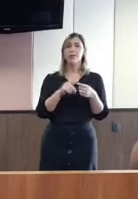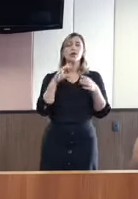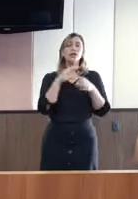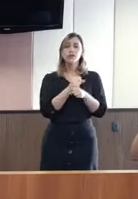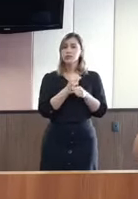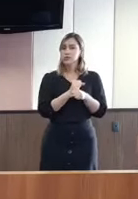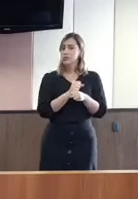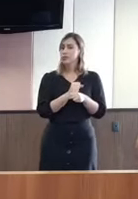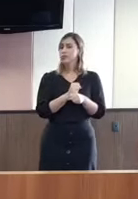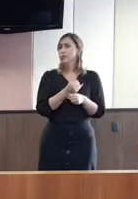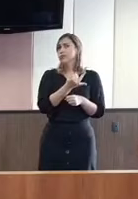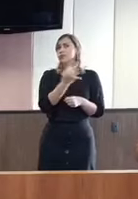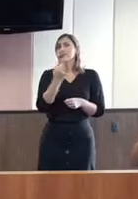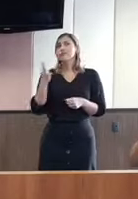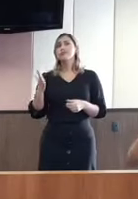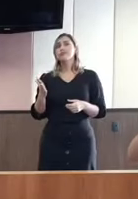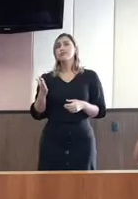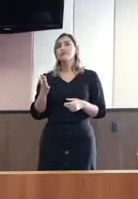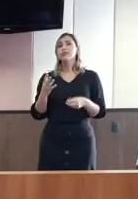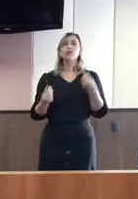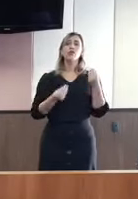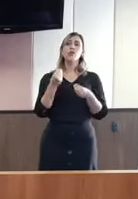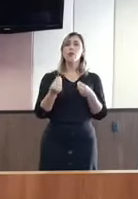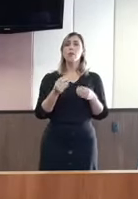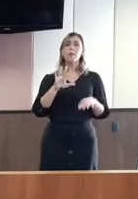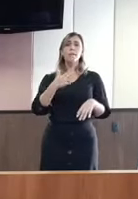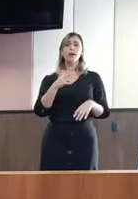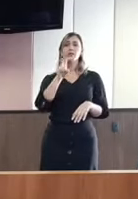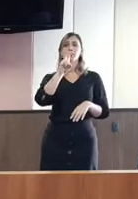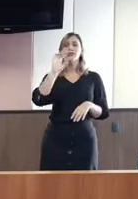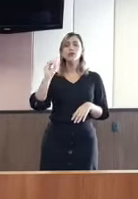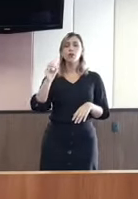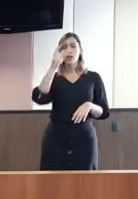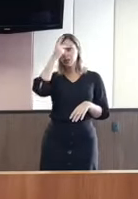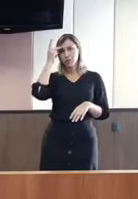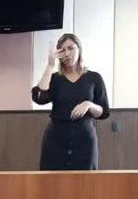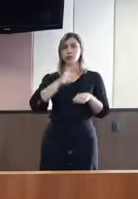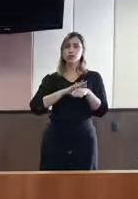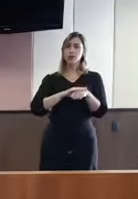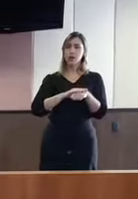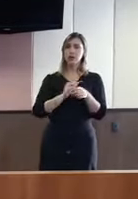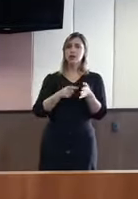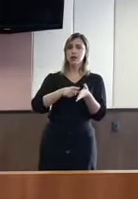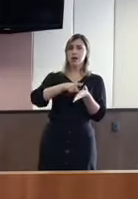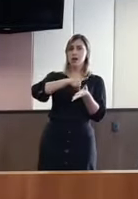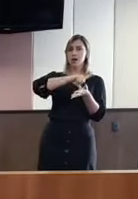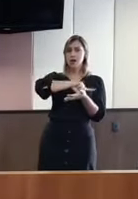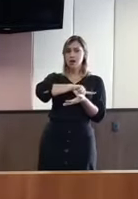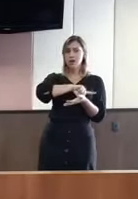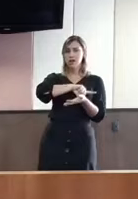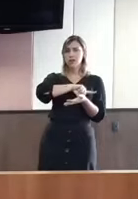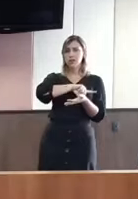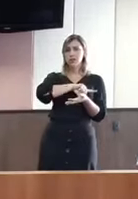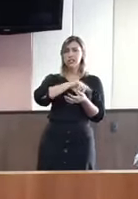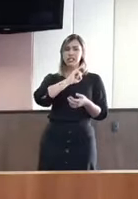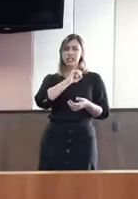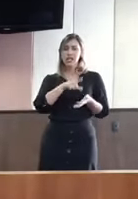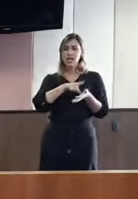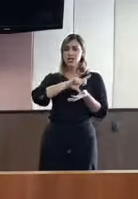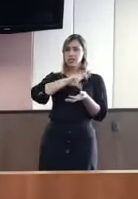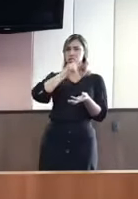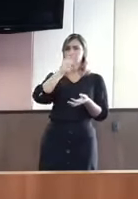na progressão durante as semanas da doença, com pelo menos 50 pacientes. Antes disso, nós temos um risco muito alto de errar. E a gente